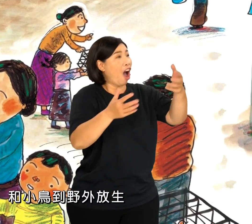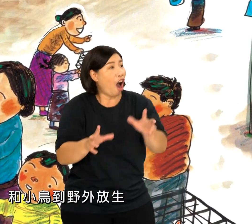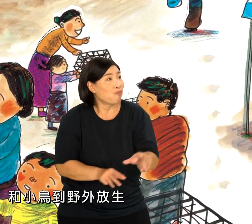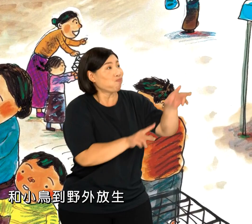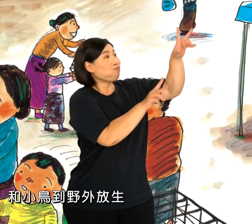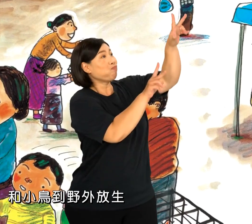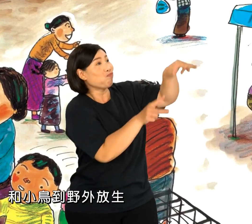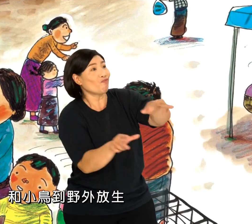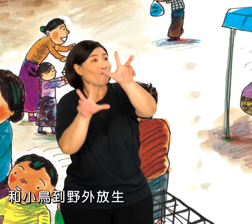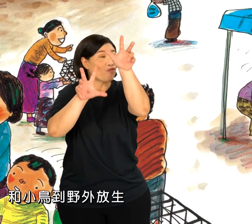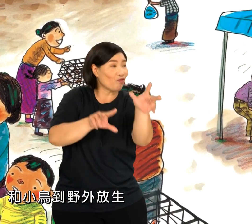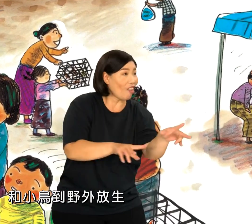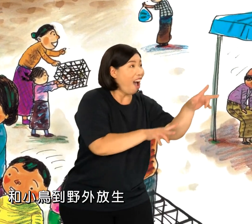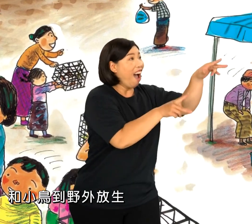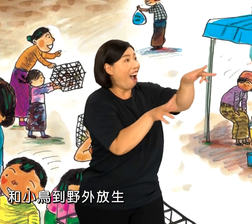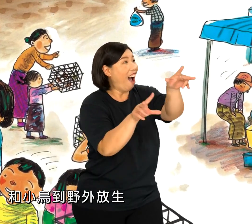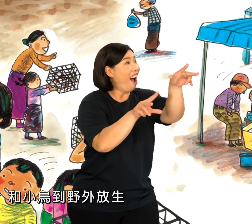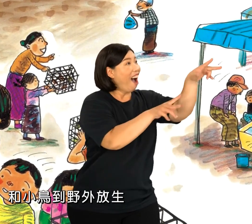到野外放生，